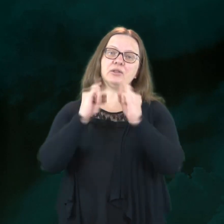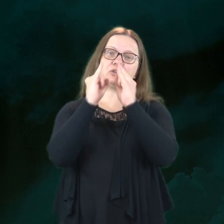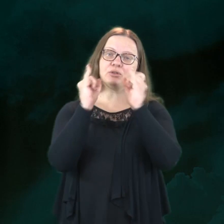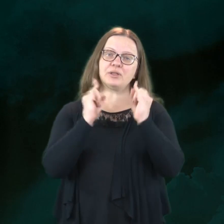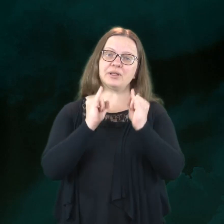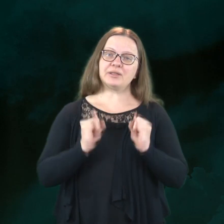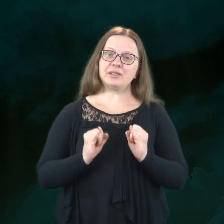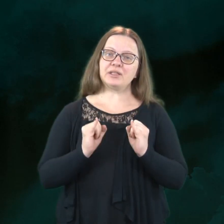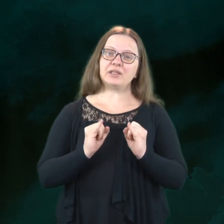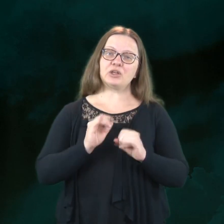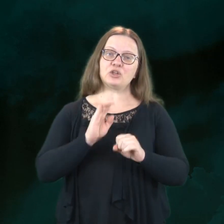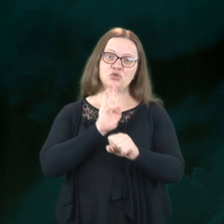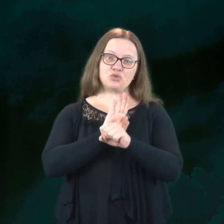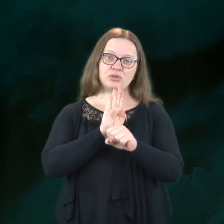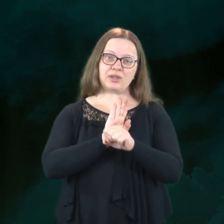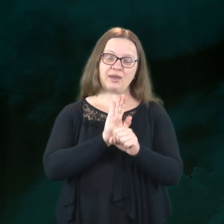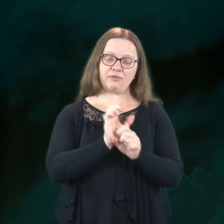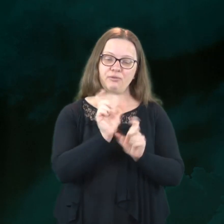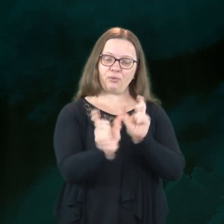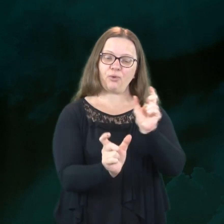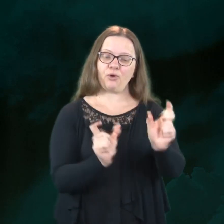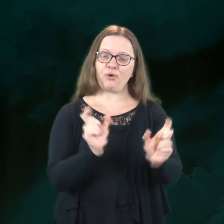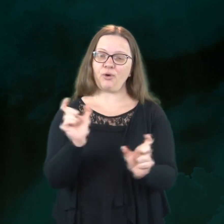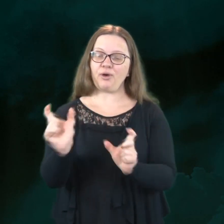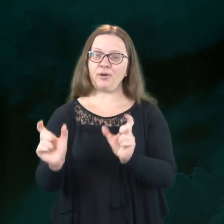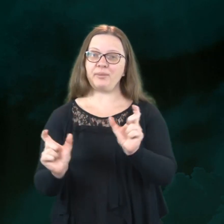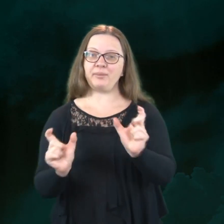eu diria? Faz parte do